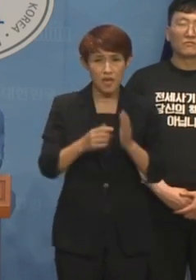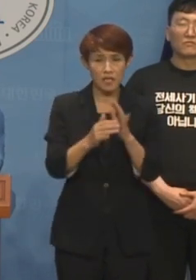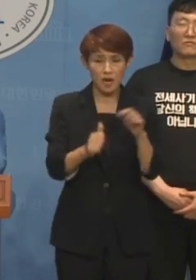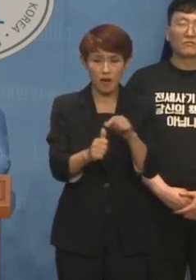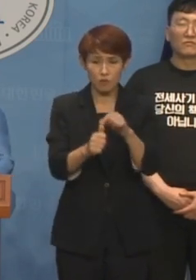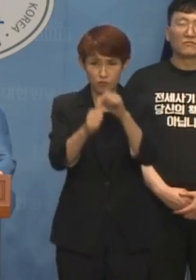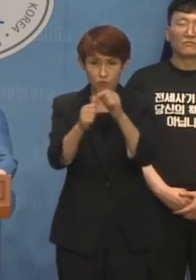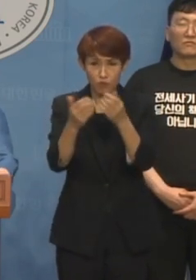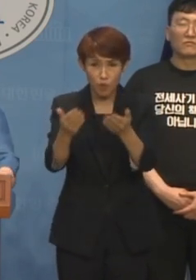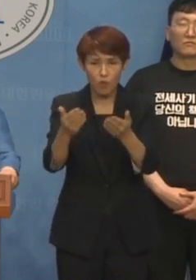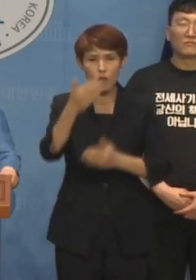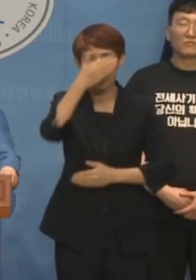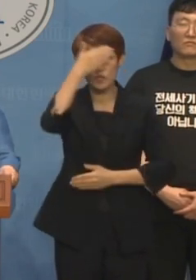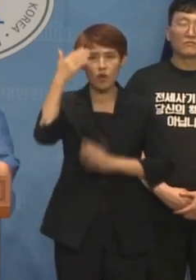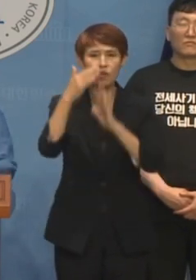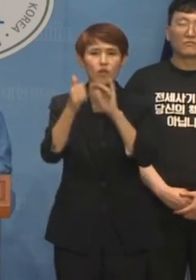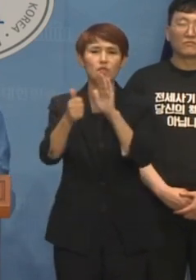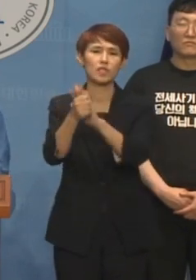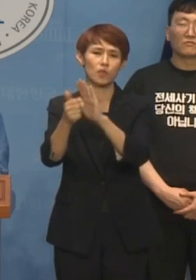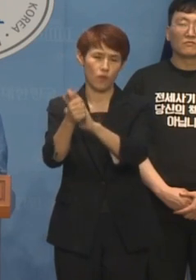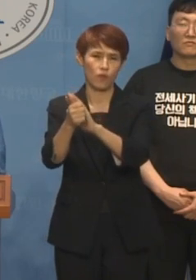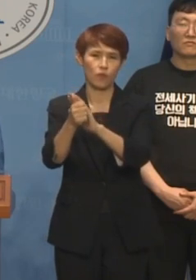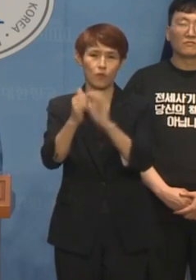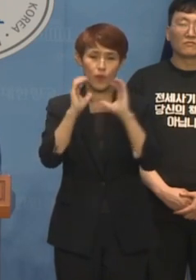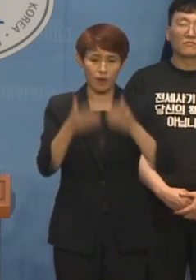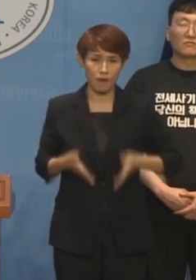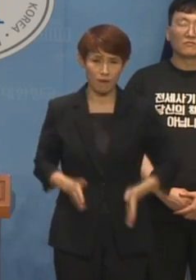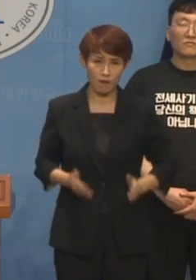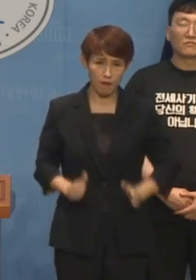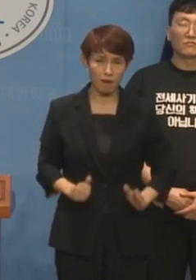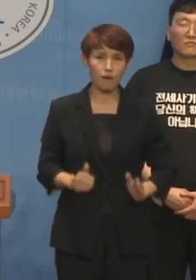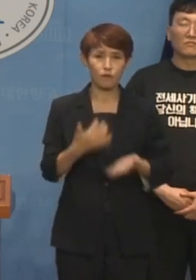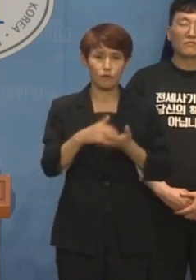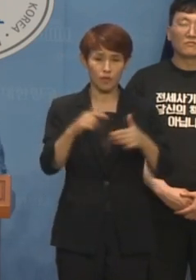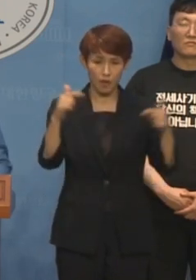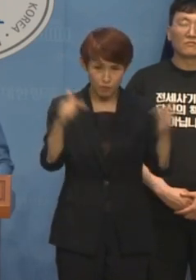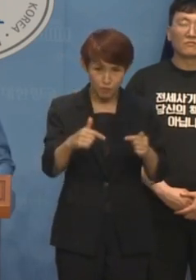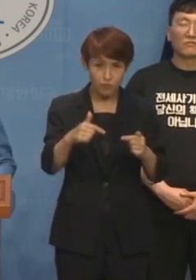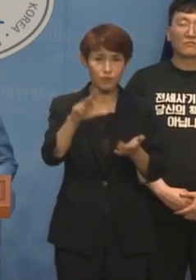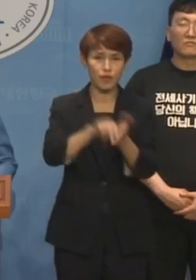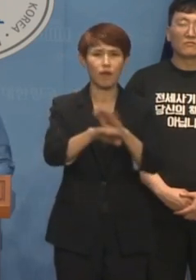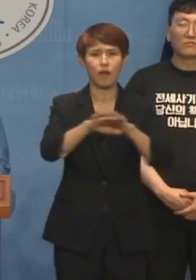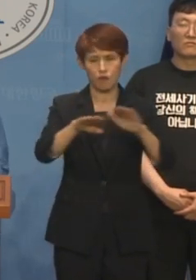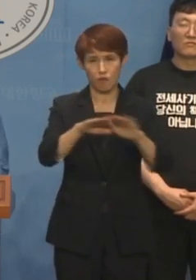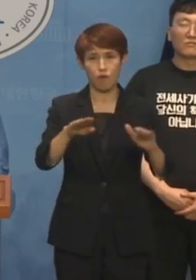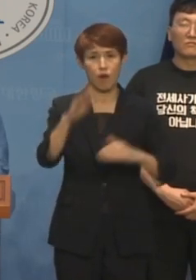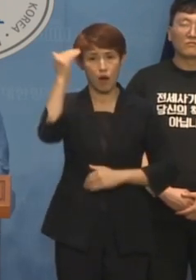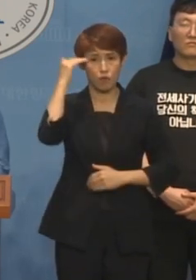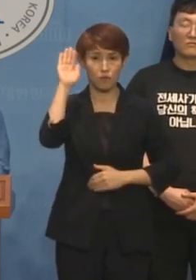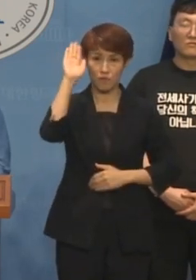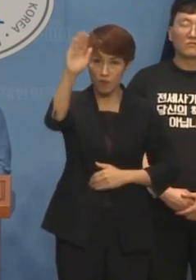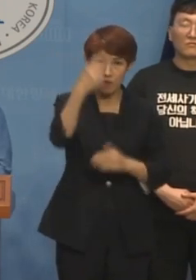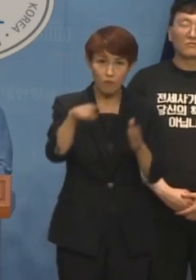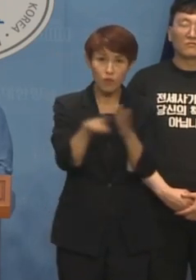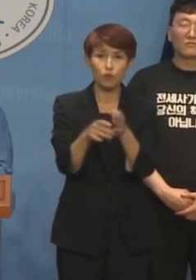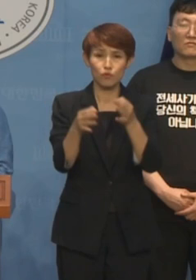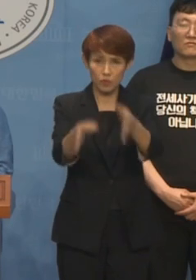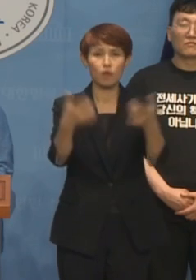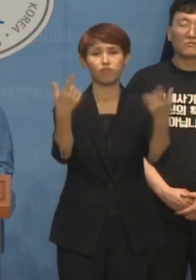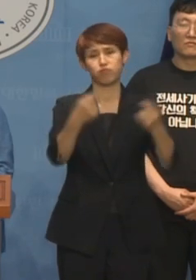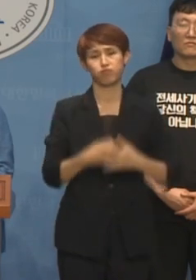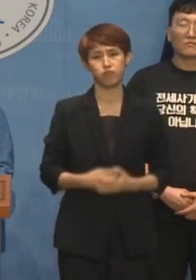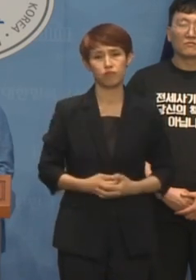것은 청년 지원 대책이기도 하고 저출산 대책이기도 하고 대한민국 미래를 위한 투자이기도 하기 때문에 이